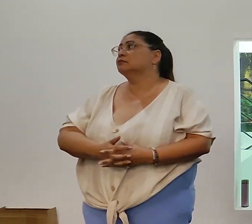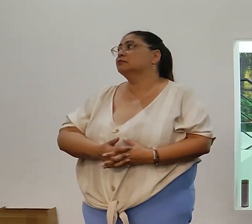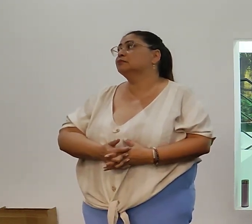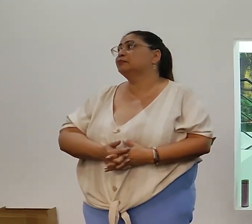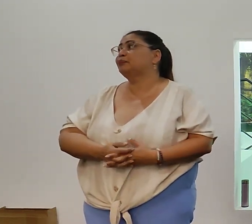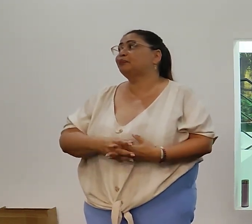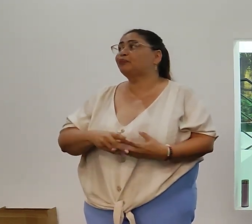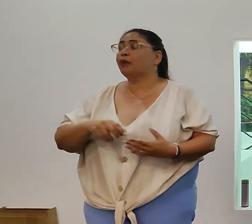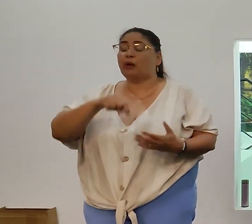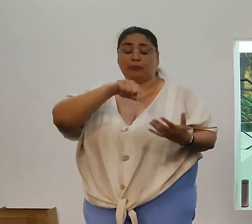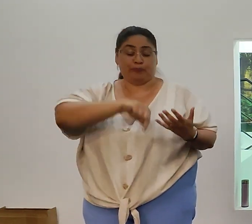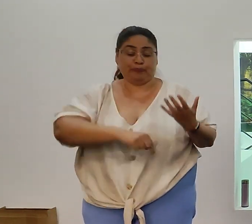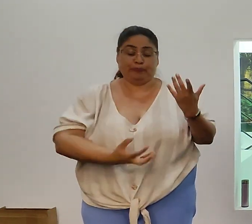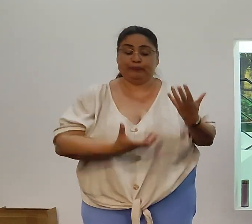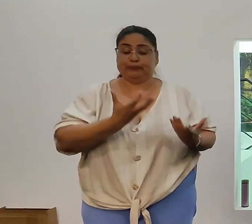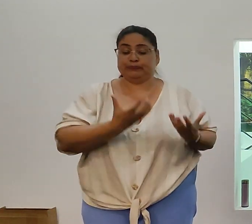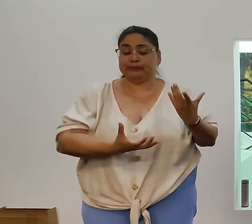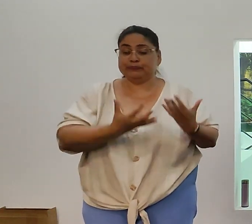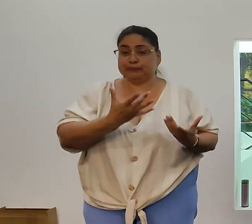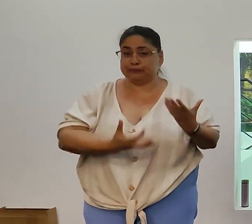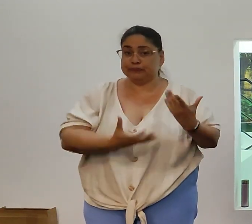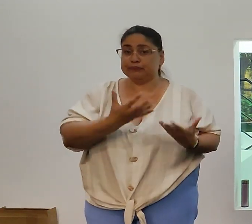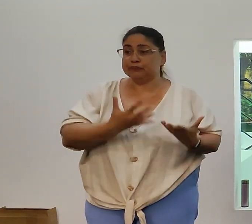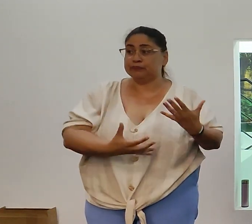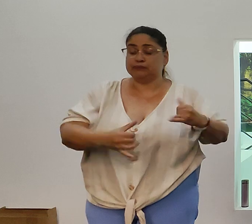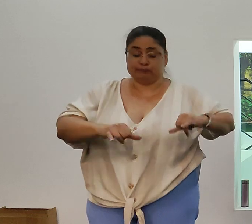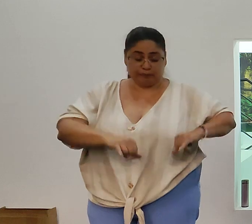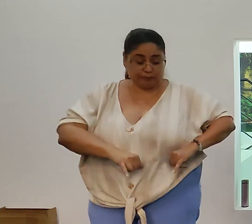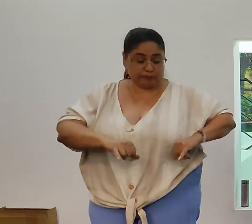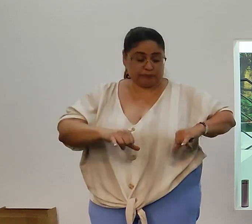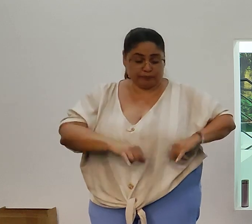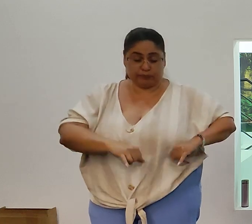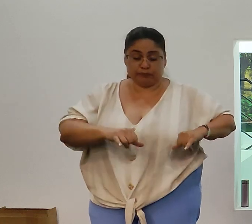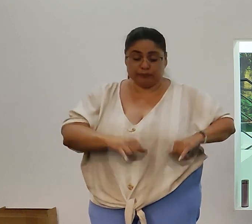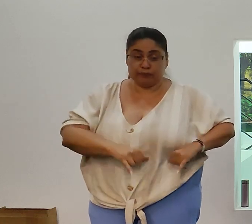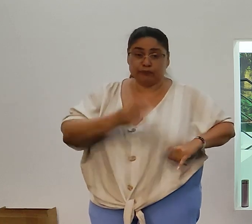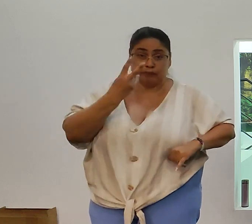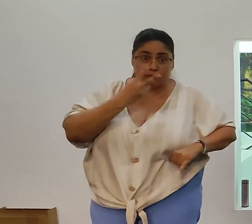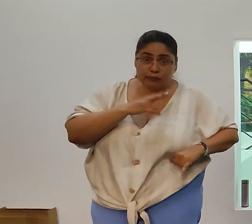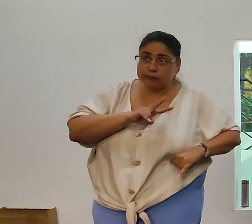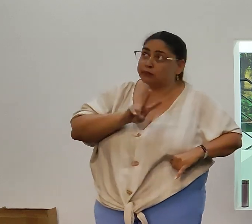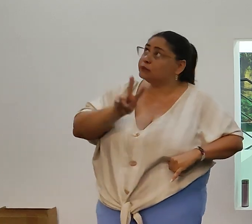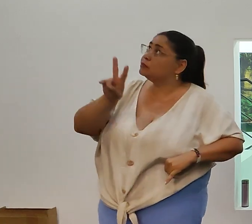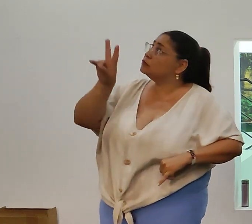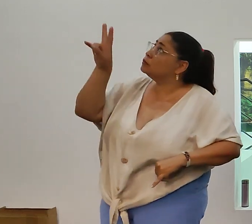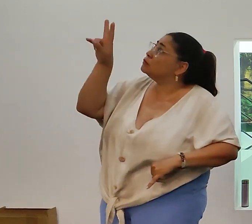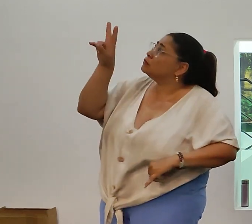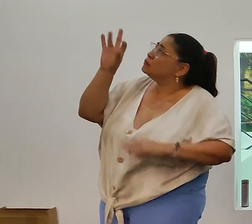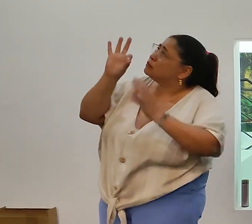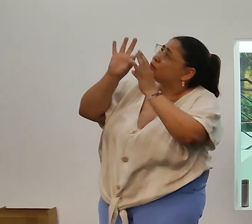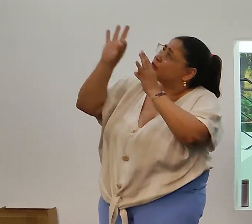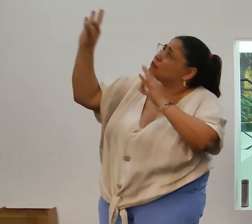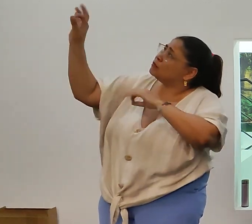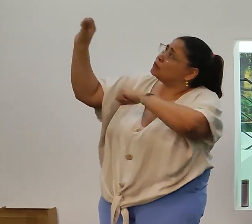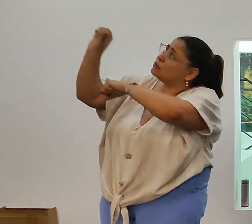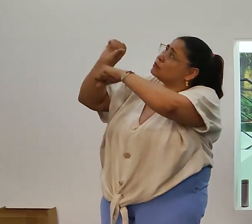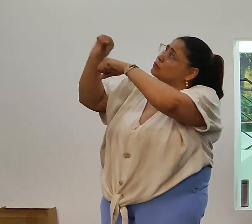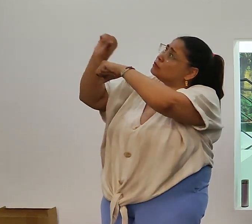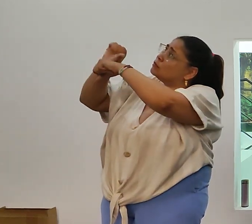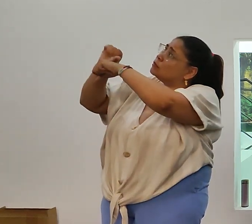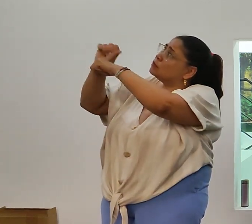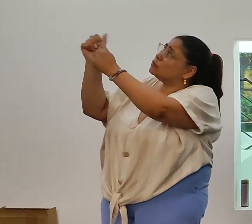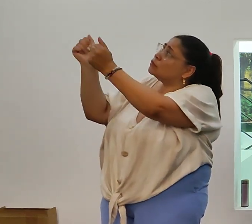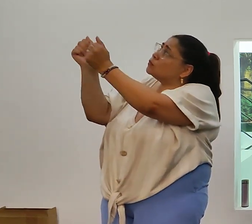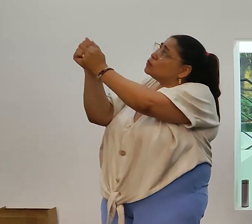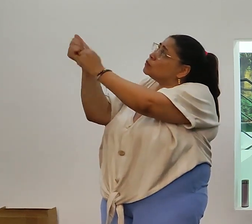No Hades, onde estava sendo atormentado, ele olhou para cima e viu Abraão de longe, com